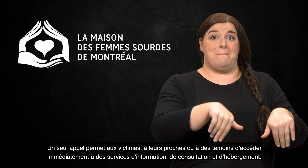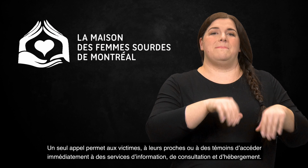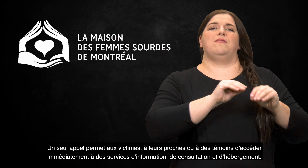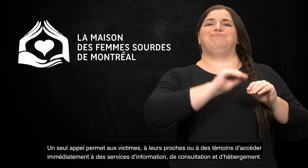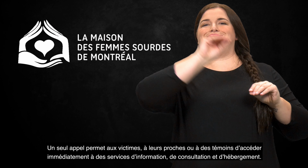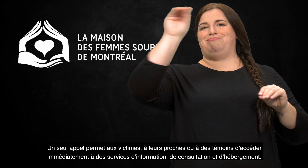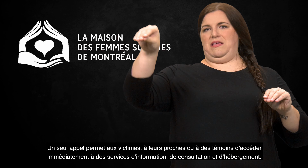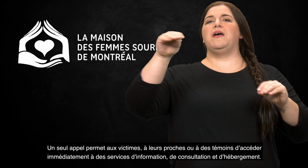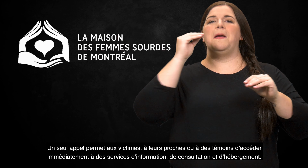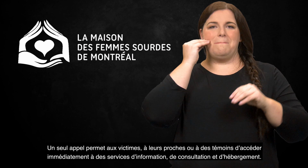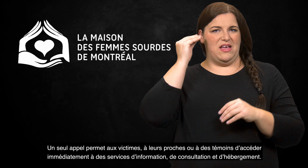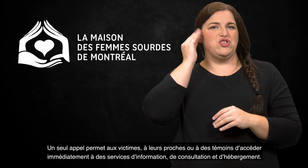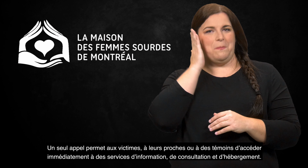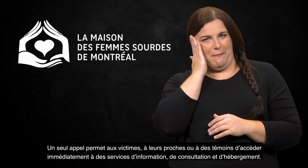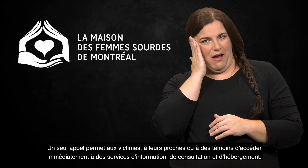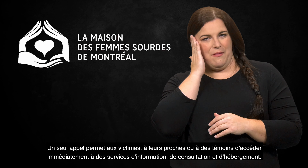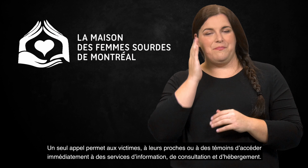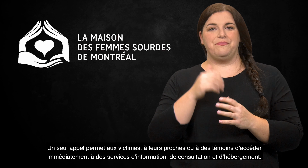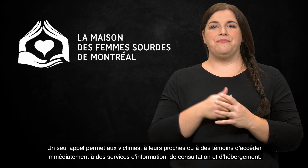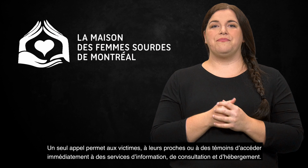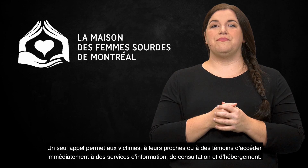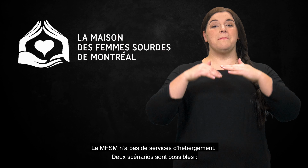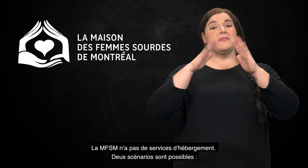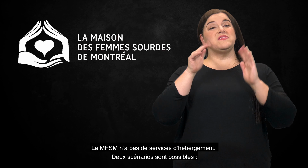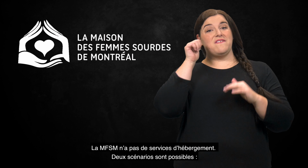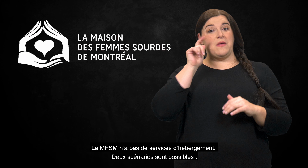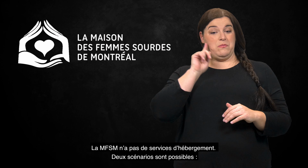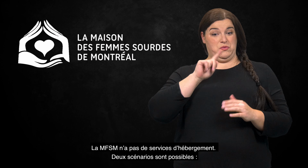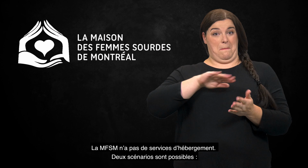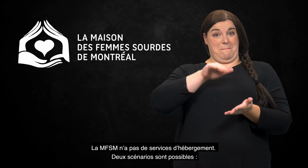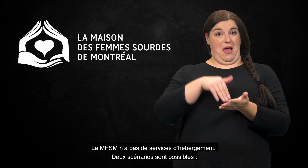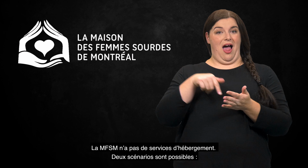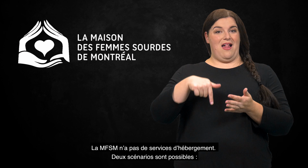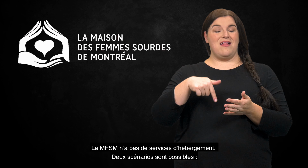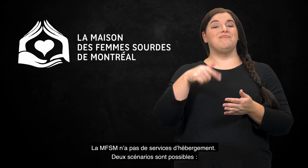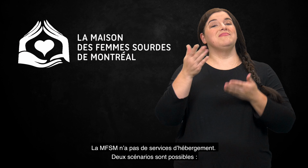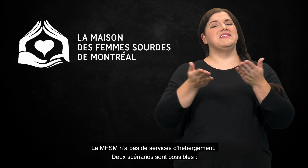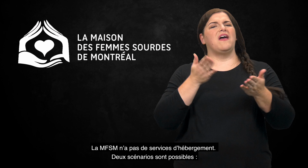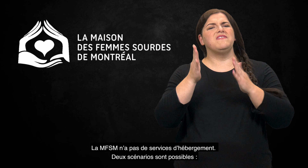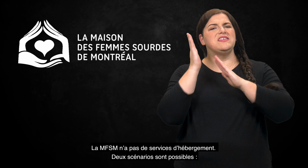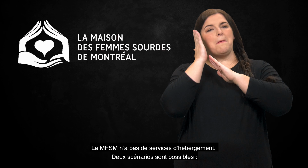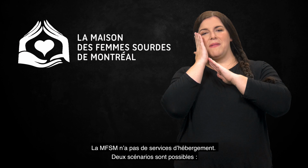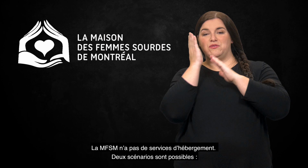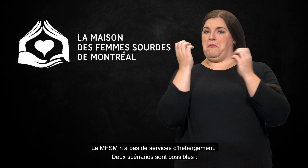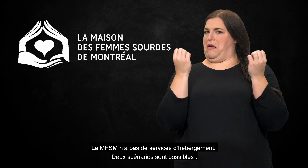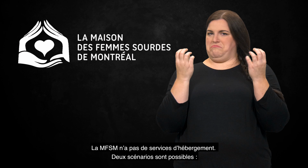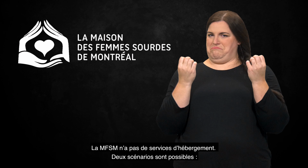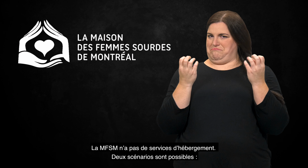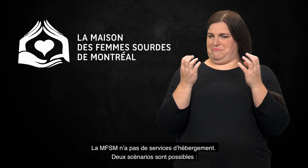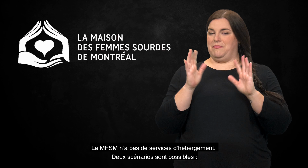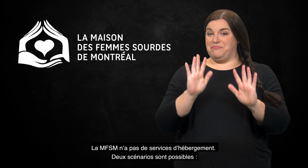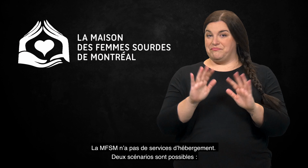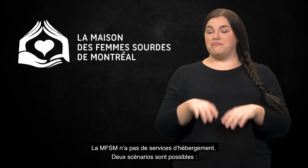La Maison des femmes sourdes de Montréal n'a pas de service d'hébergement. Deux scénarios sont possibles.